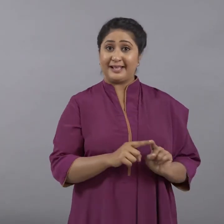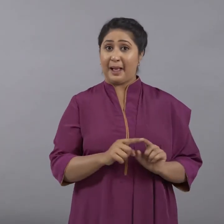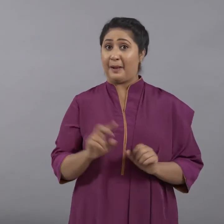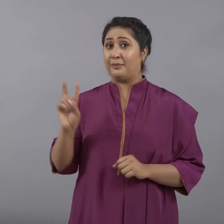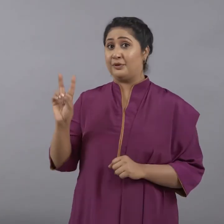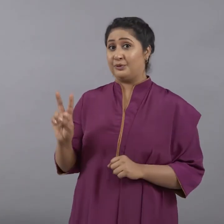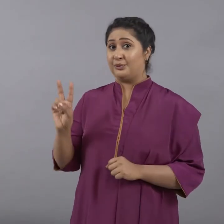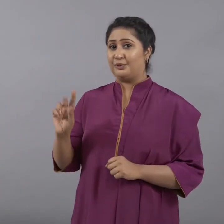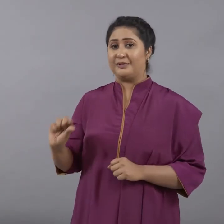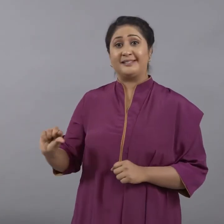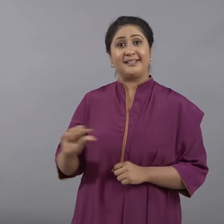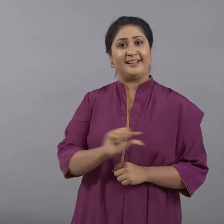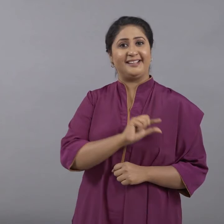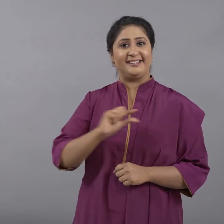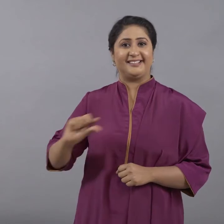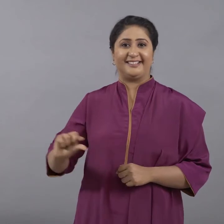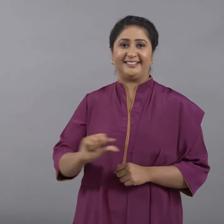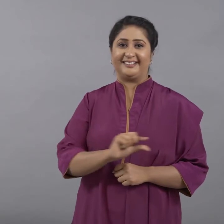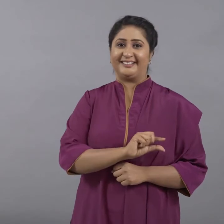Sample 2 sentences.